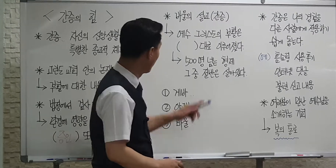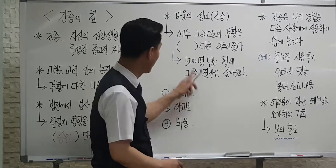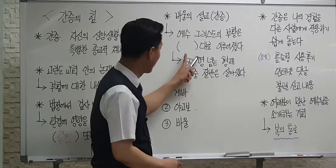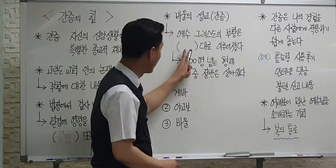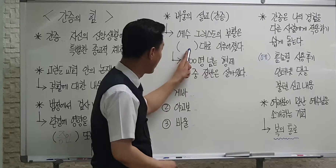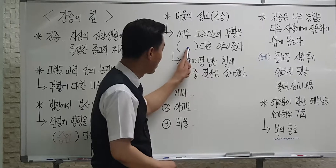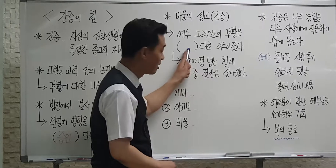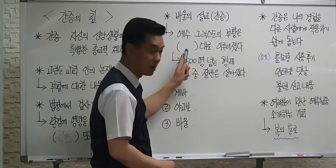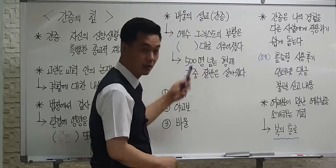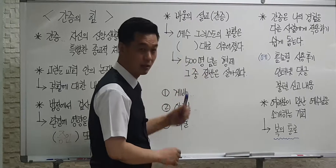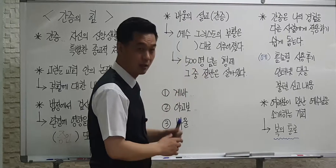여기